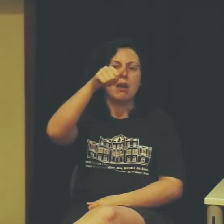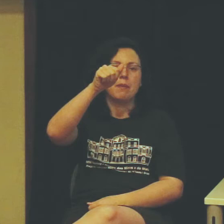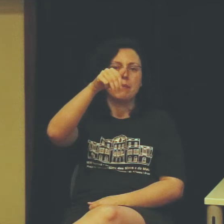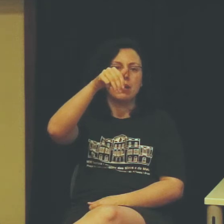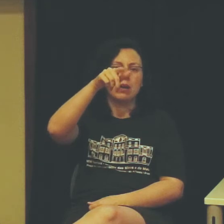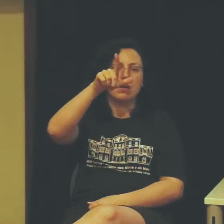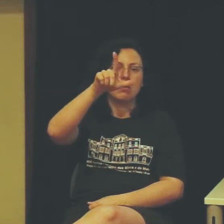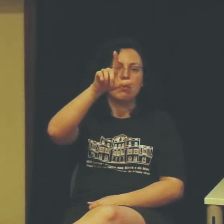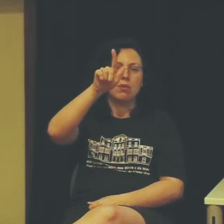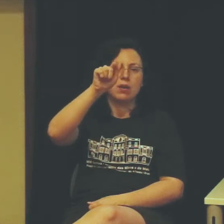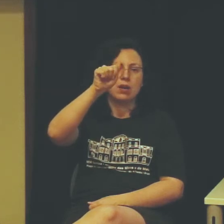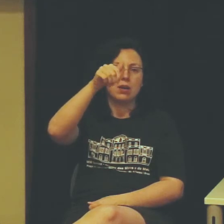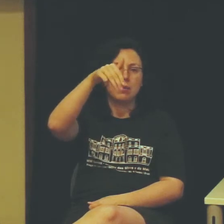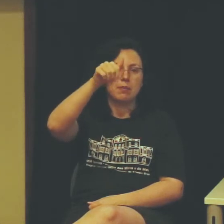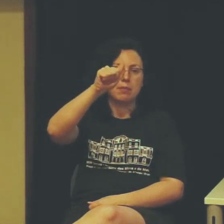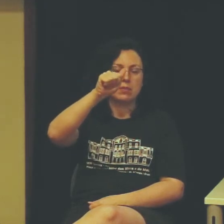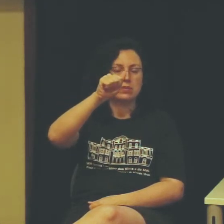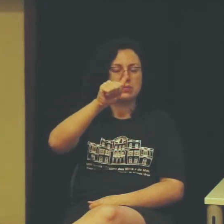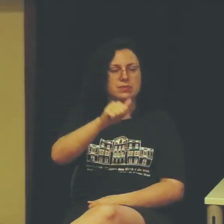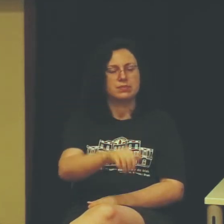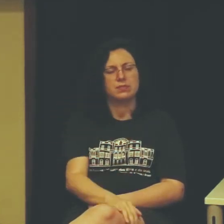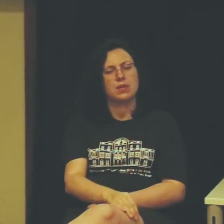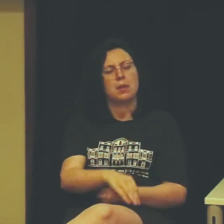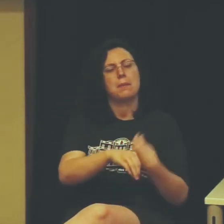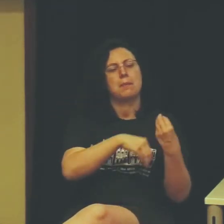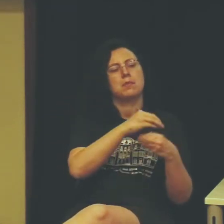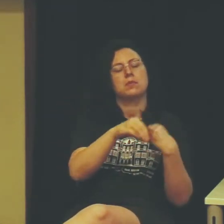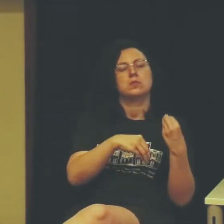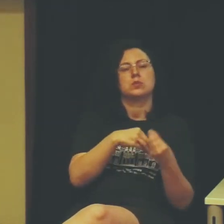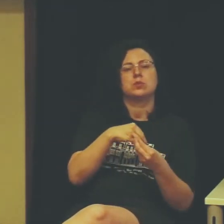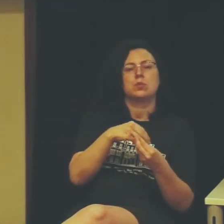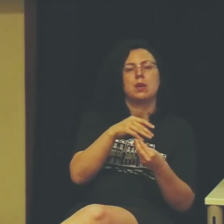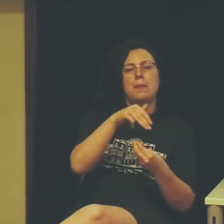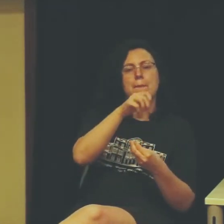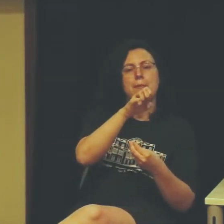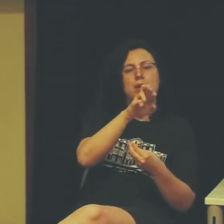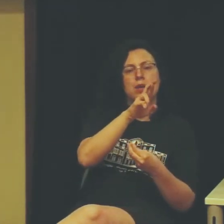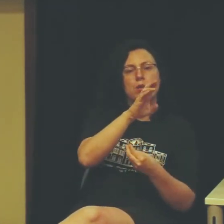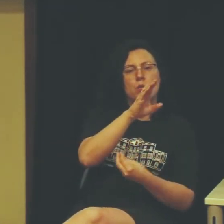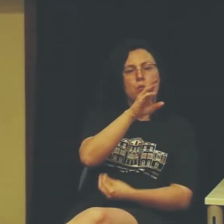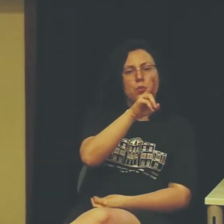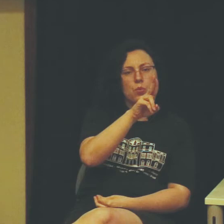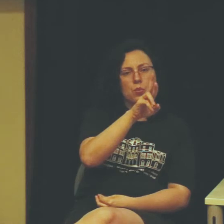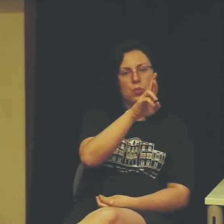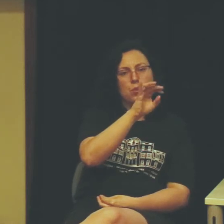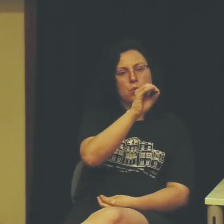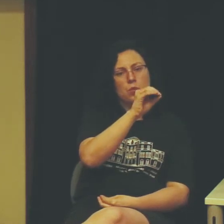entre mercúrio e platina. Bom, não apenas